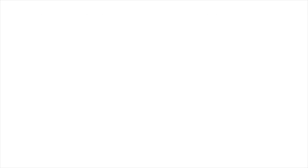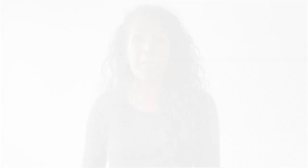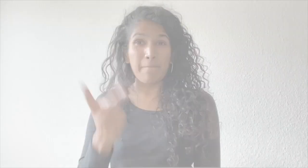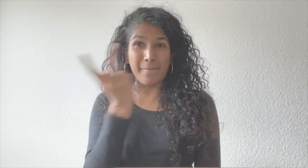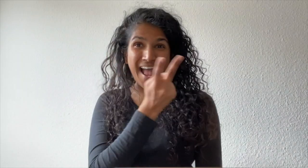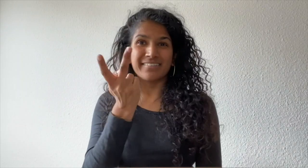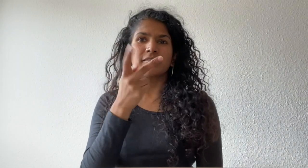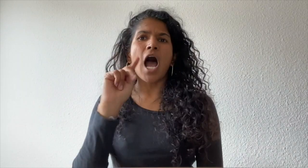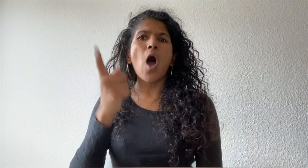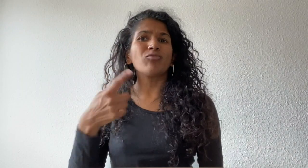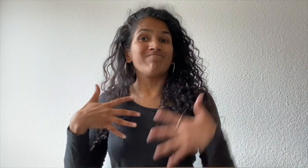von einer weißen Person.